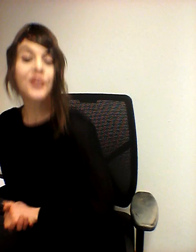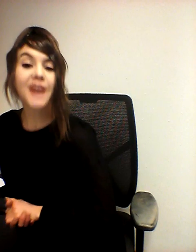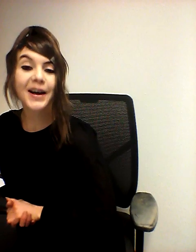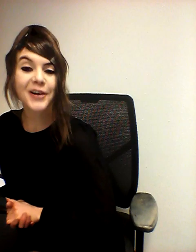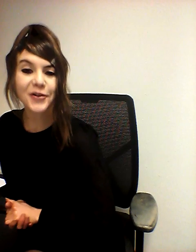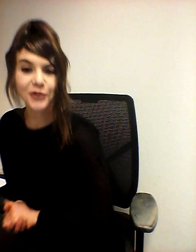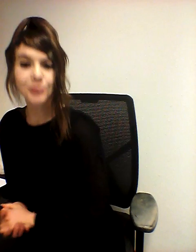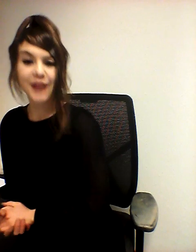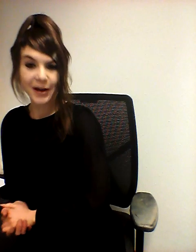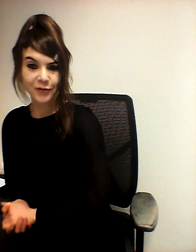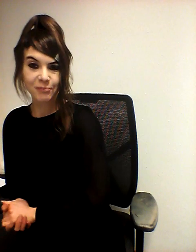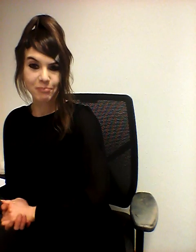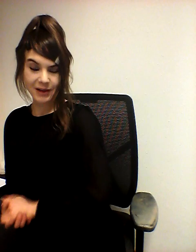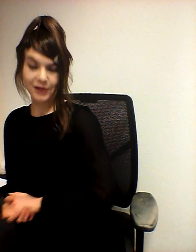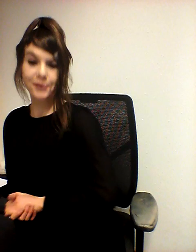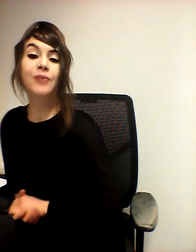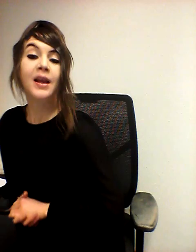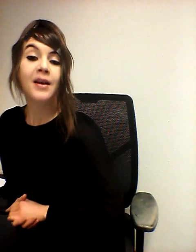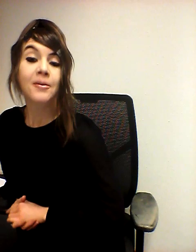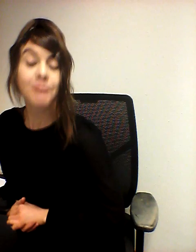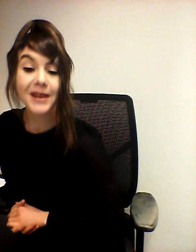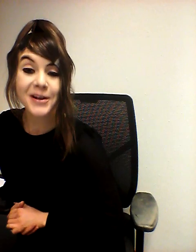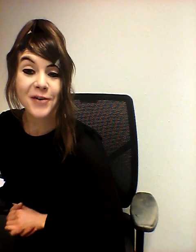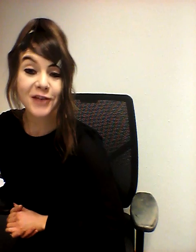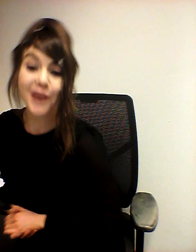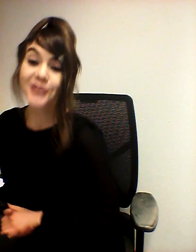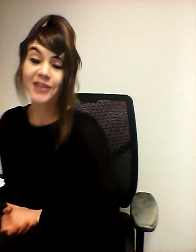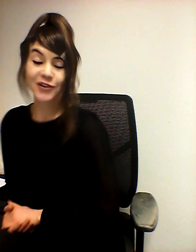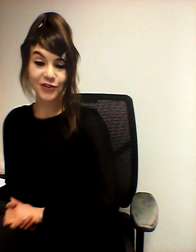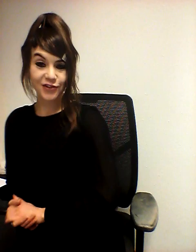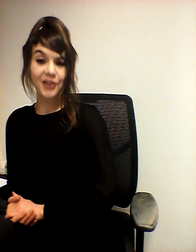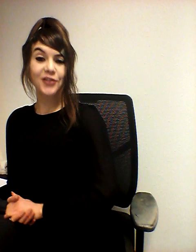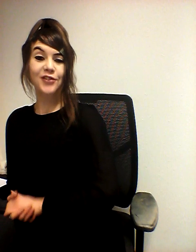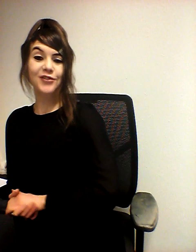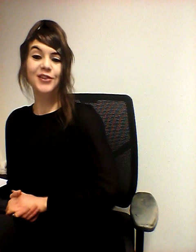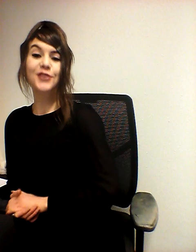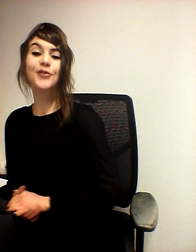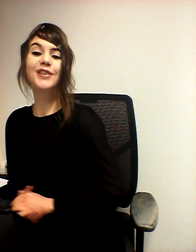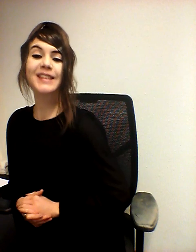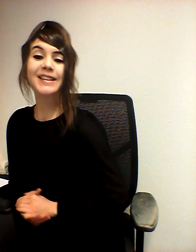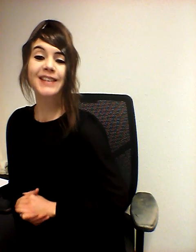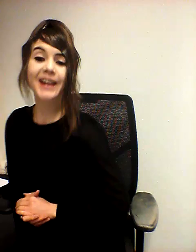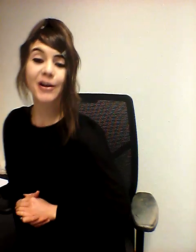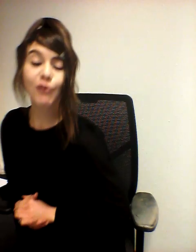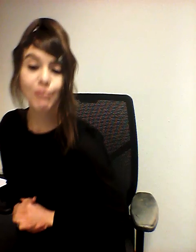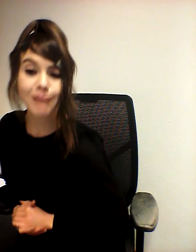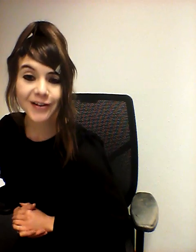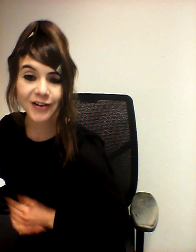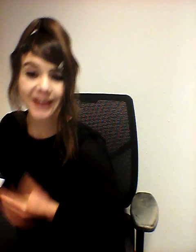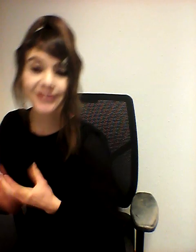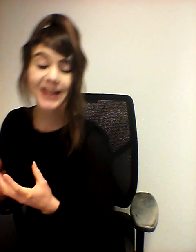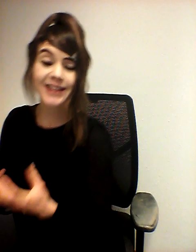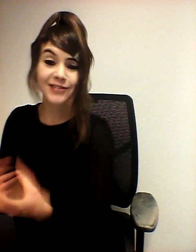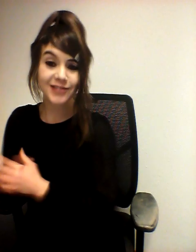Vandaag een antwoord op de vraag van Menno. Menno heeft altijd gedacht dat wanneer je regelmatig en